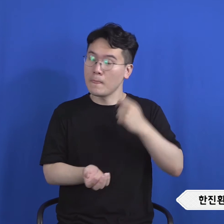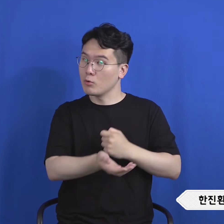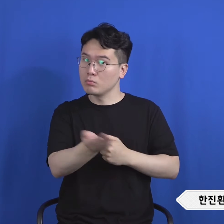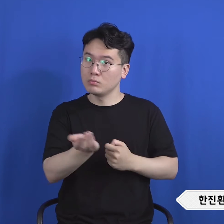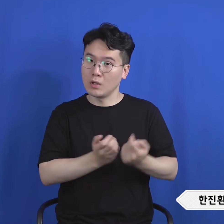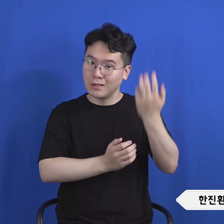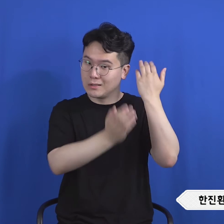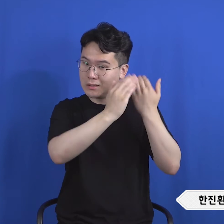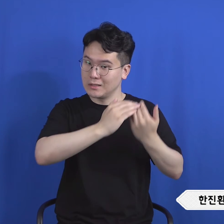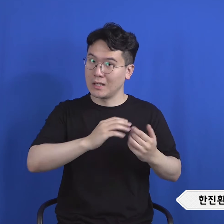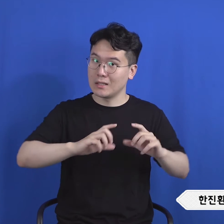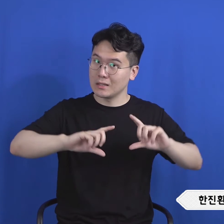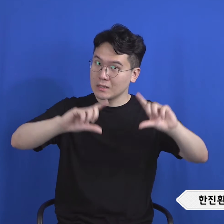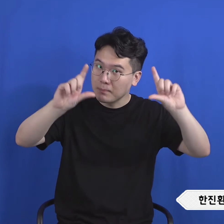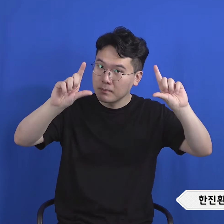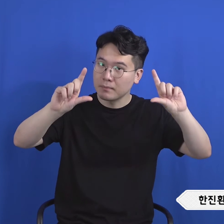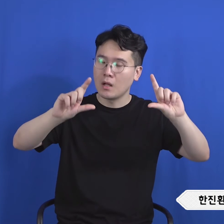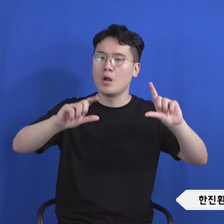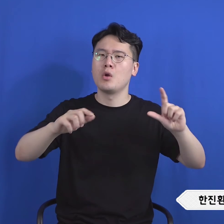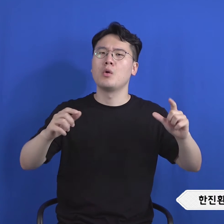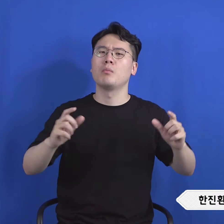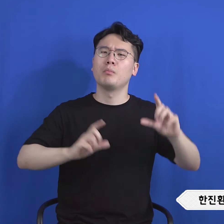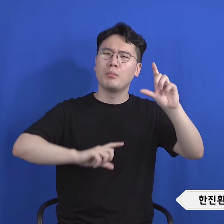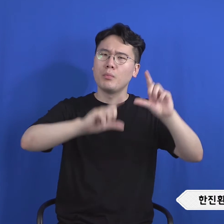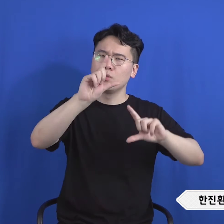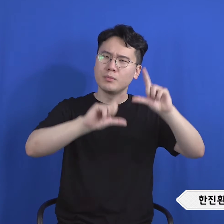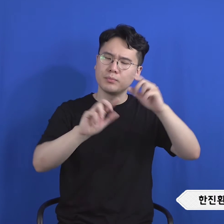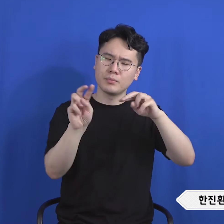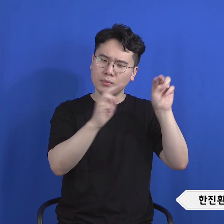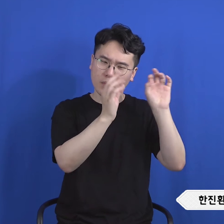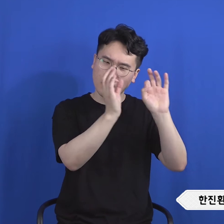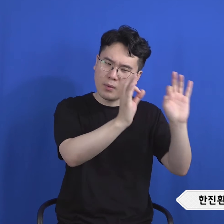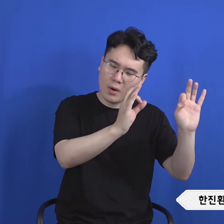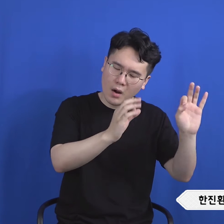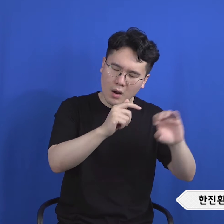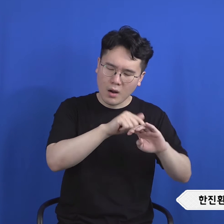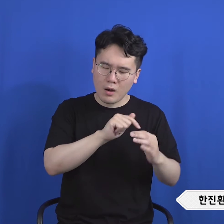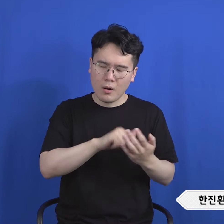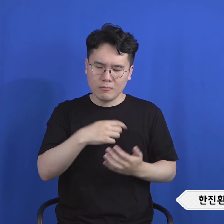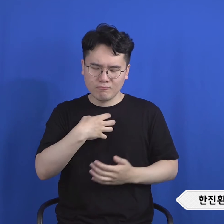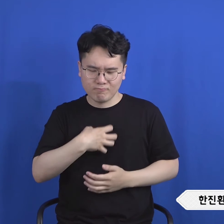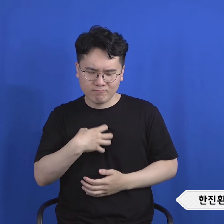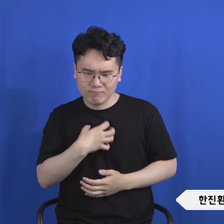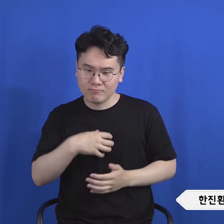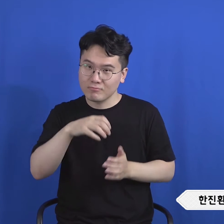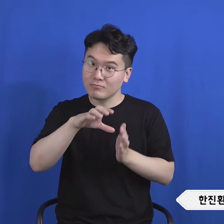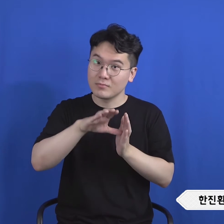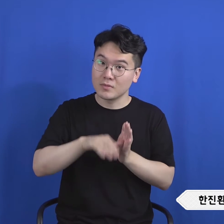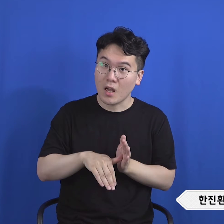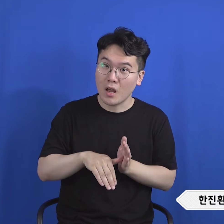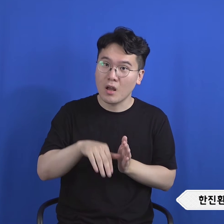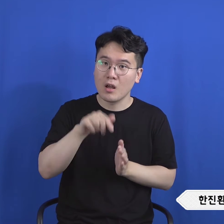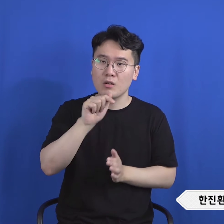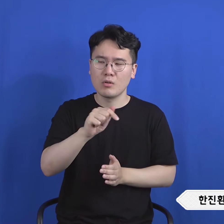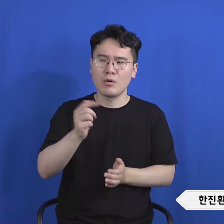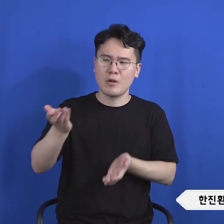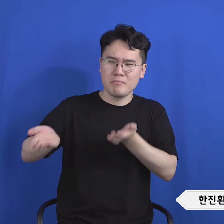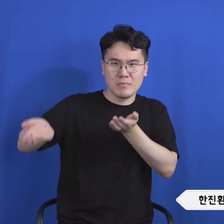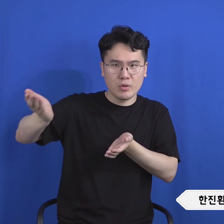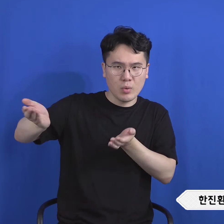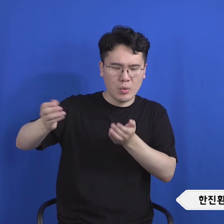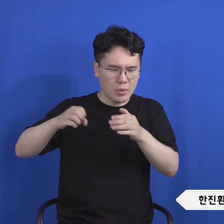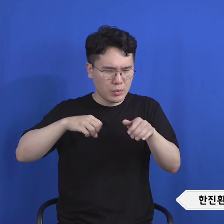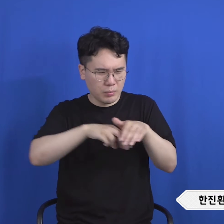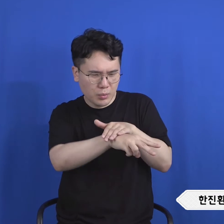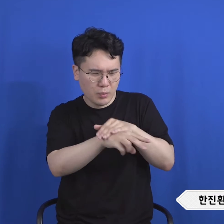여러분이 지난 날을 돌아보면서 마음이 괴롭고 낙심이 되고 할 때에 그 합리화, 정당화, 비교, 도피 그런